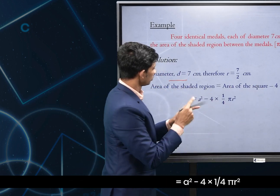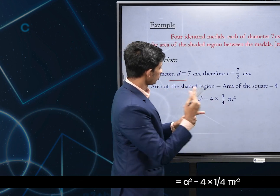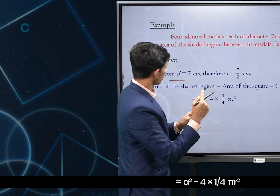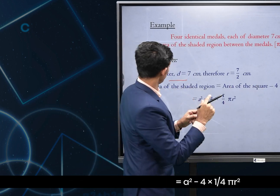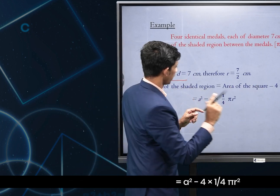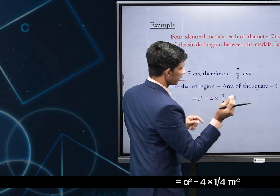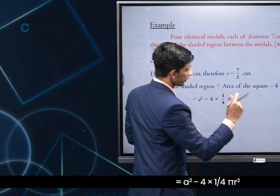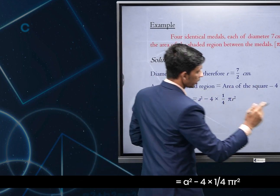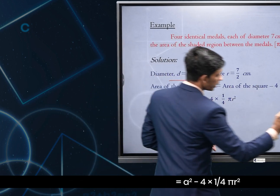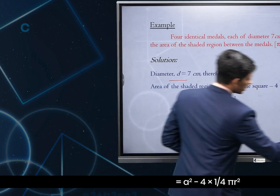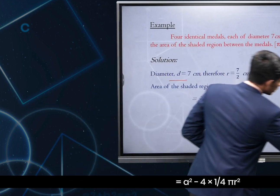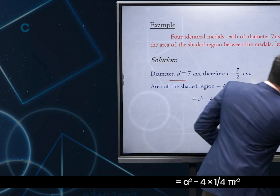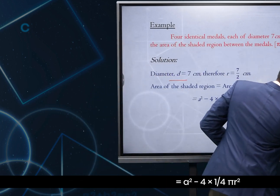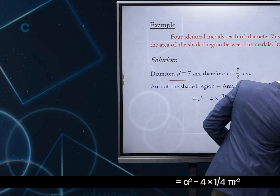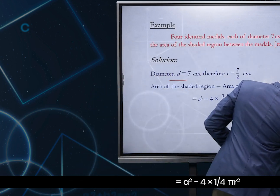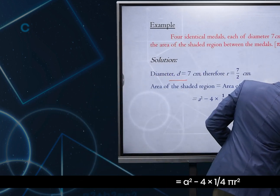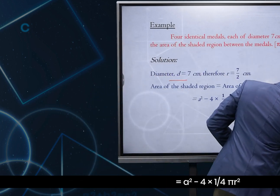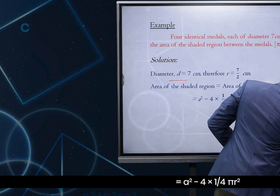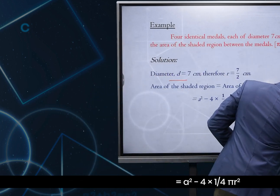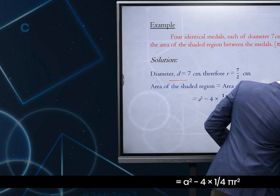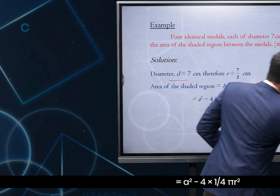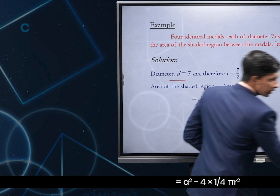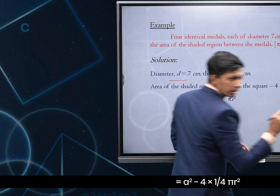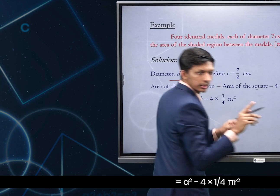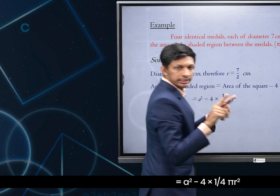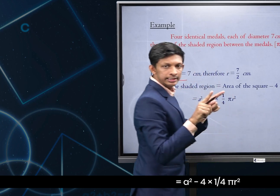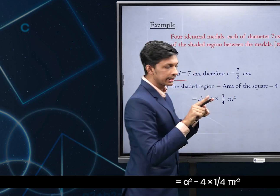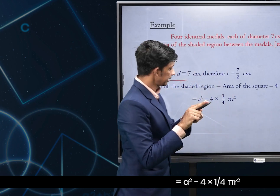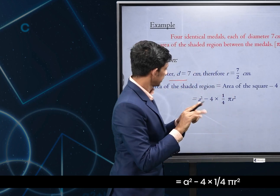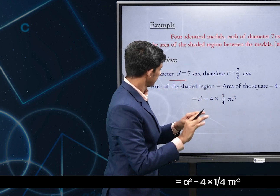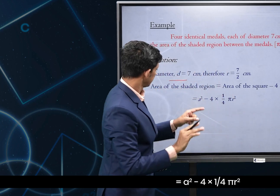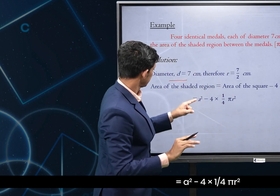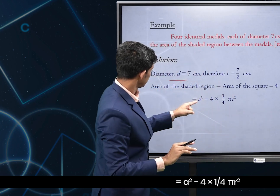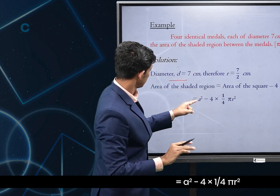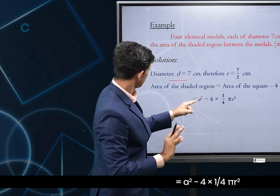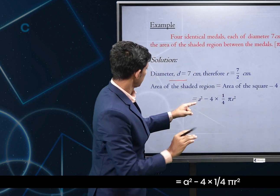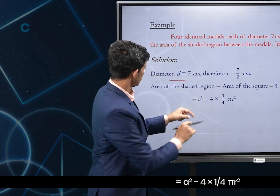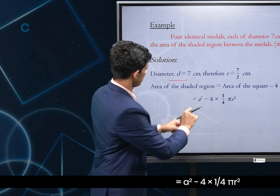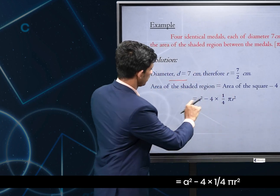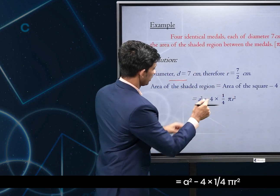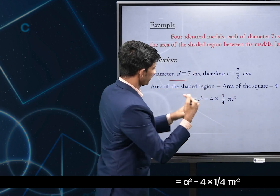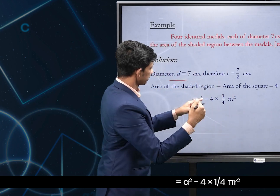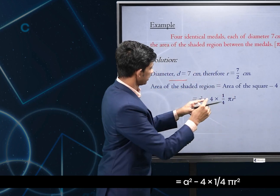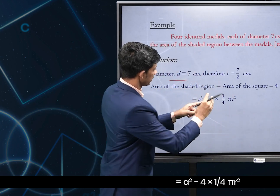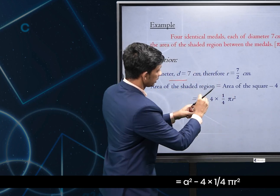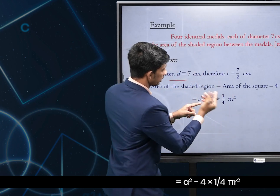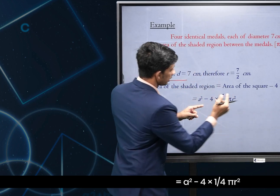ஈடு a மேலிலக்கு 2 கழித்தல் 4 பெருக்கல் 1 கீழ் 4 பை